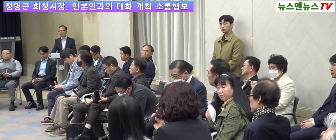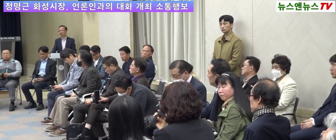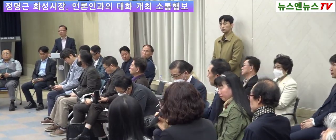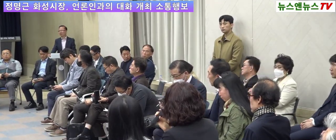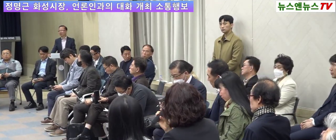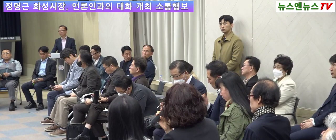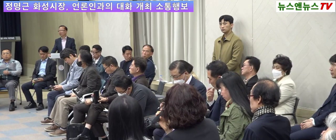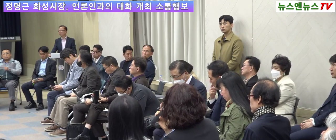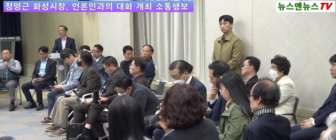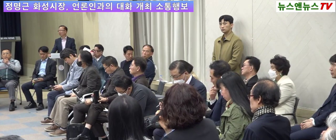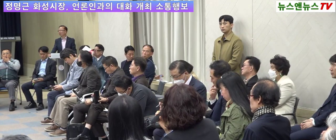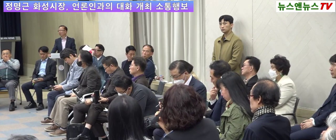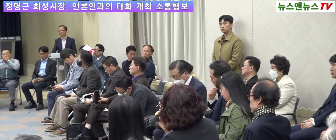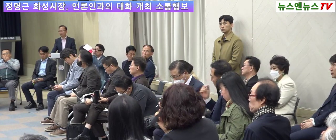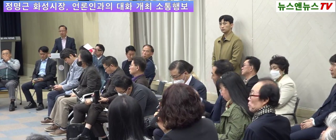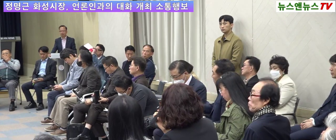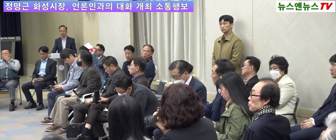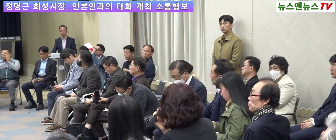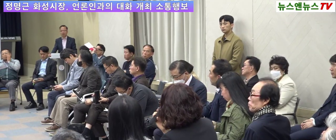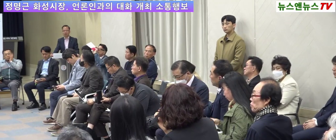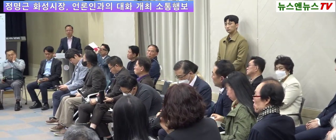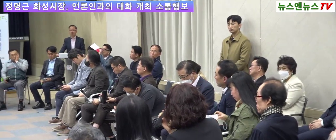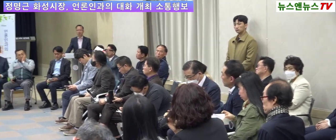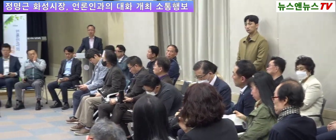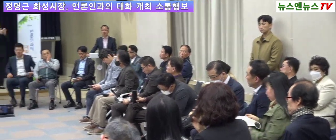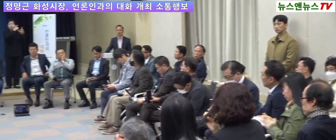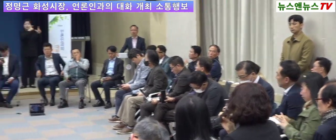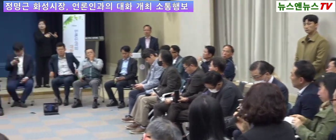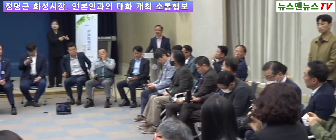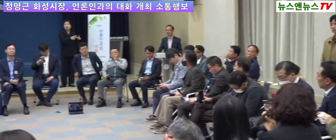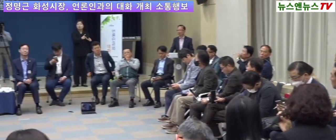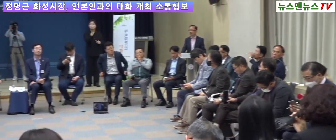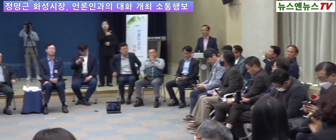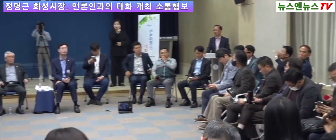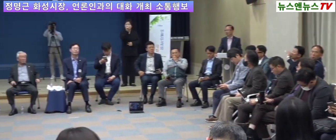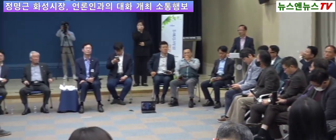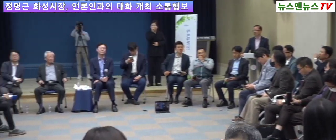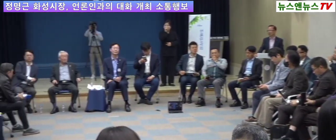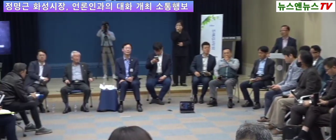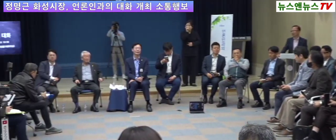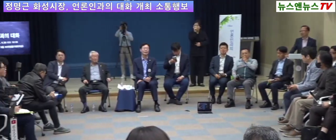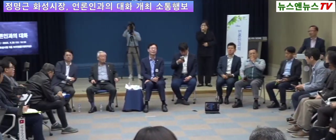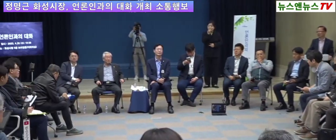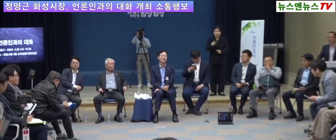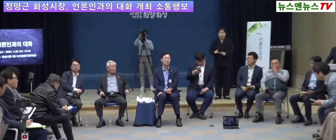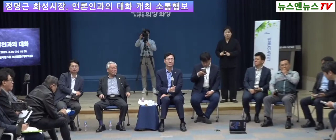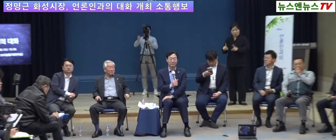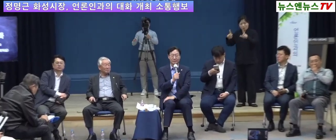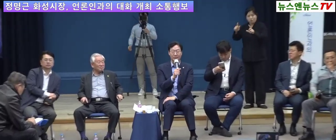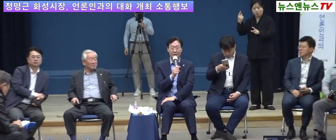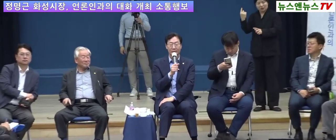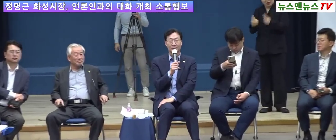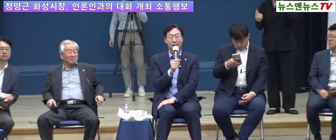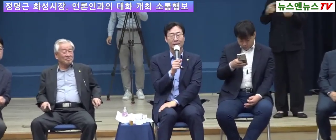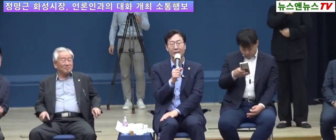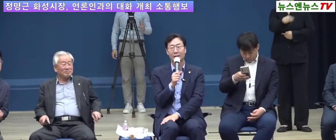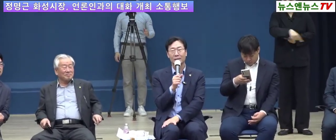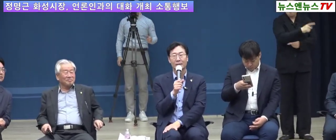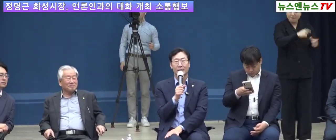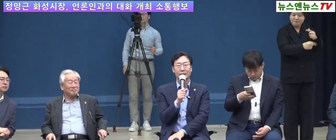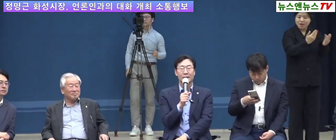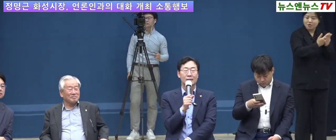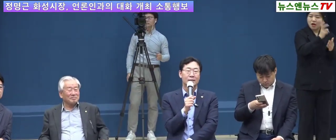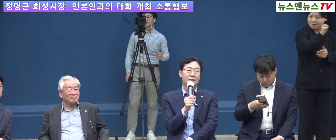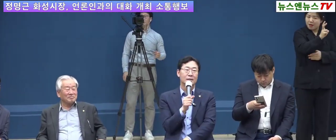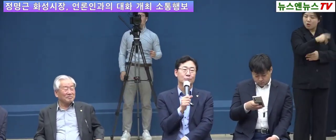강조하셨거든요. 그러니까 서부가 발전할 길에 대한 어떤 부분의 키워를 말씀하실 수 있는지 그걸 여쭤보고 싶습니다. 예, 제가